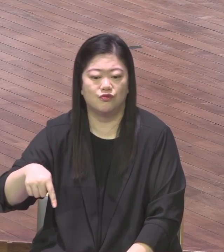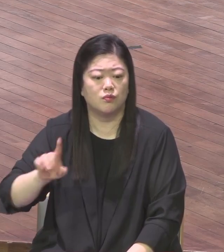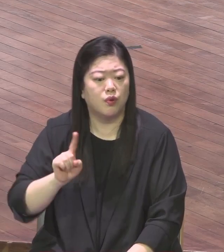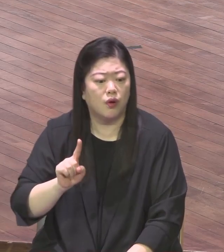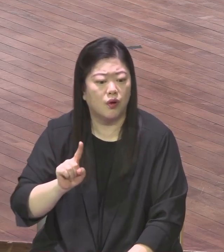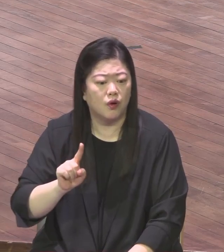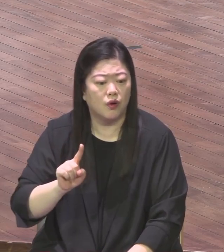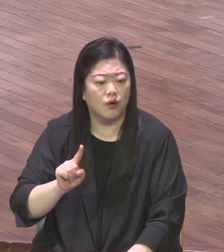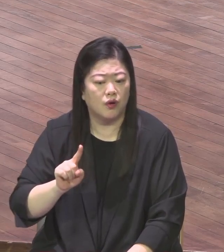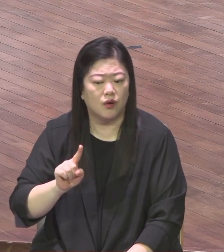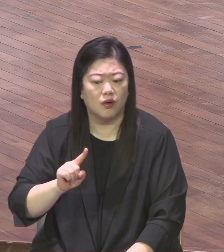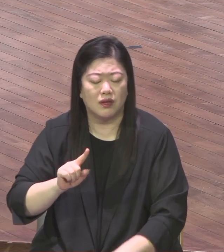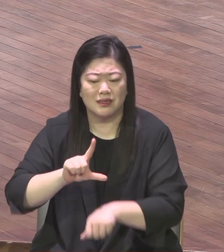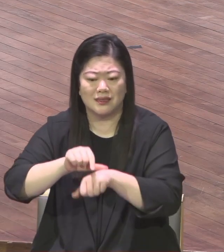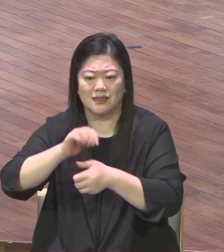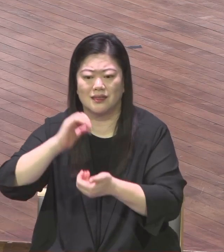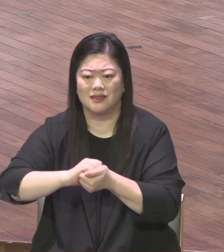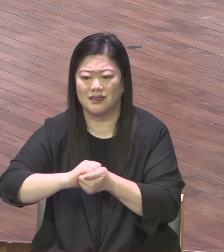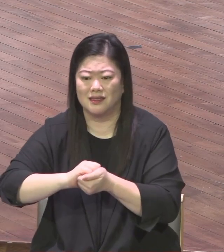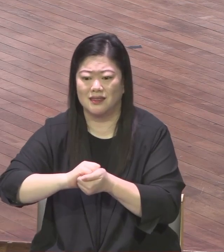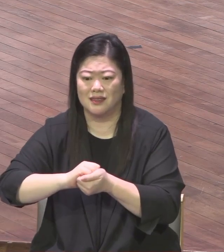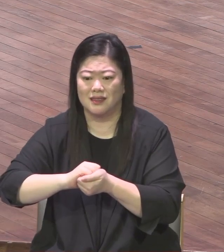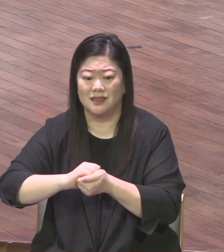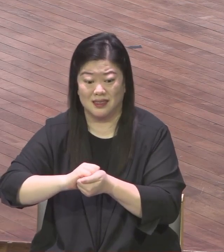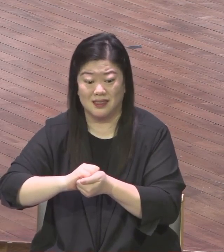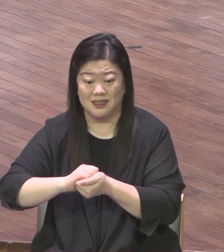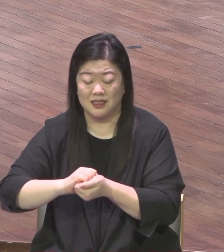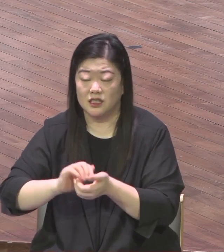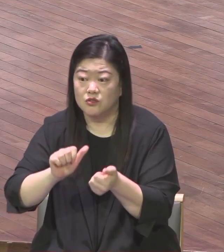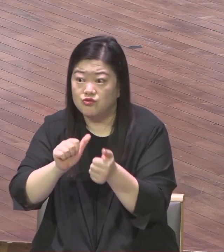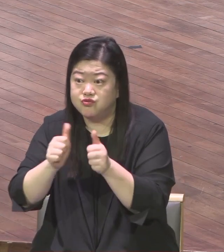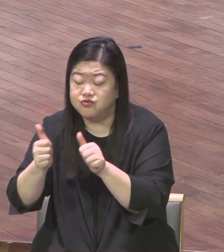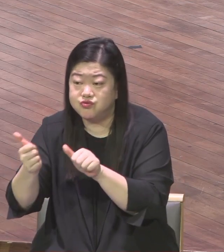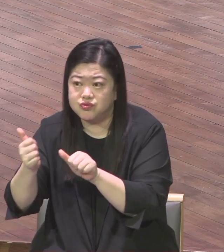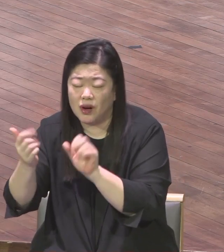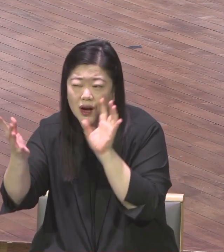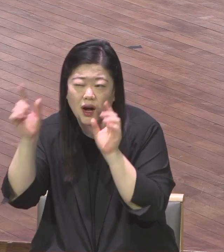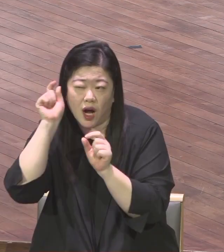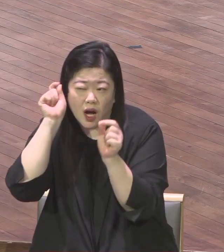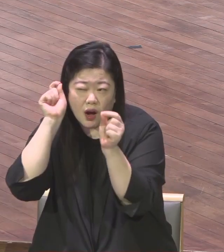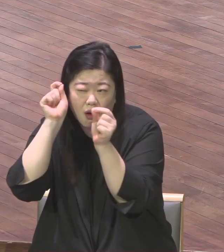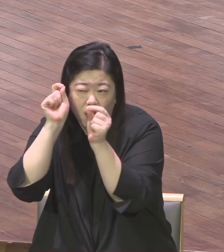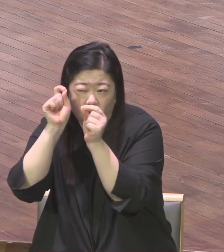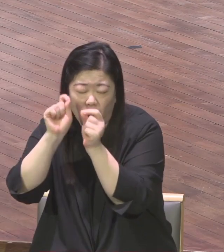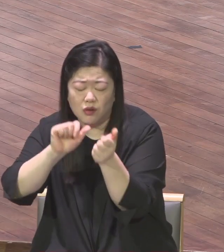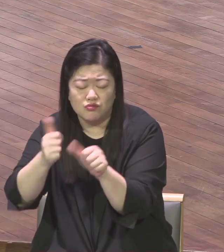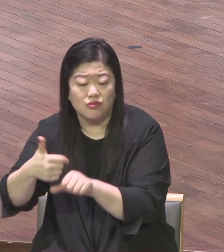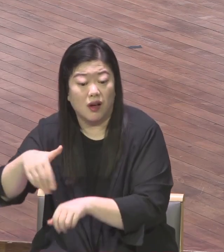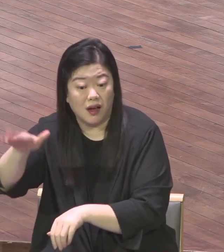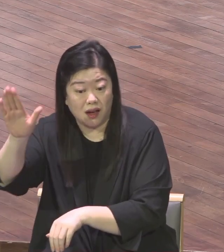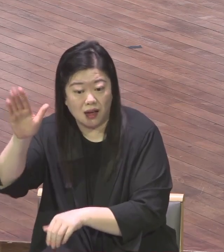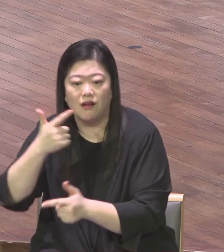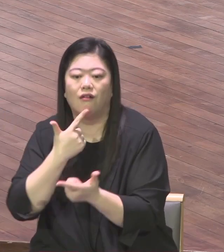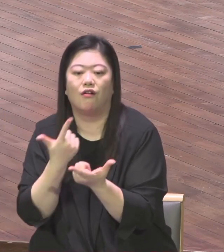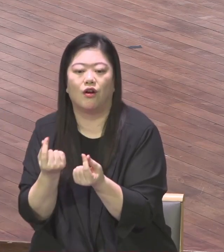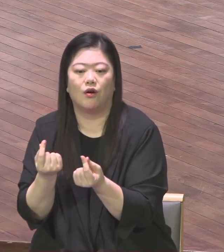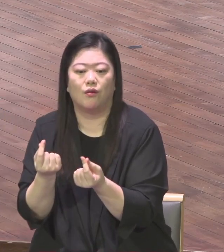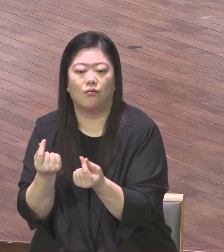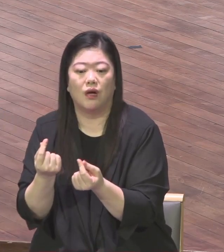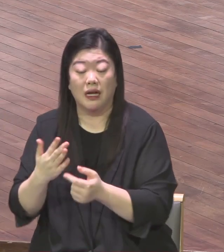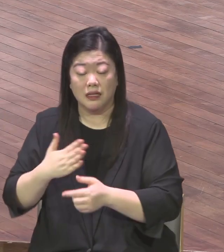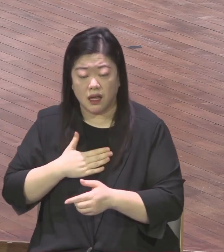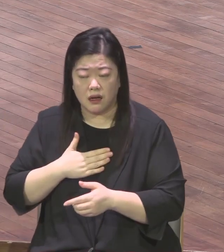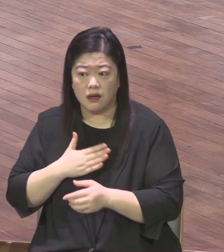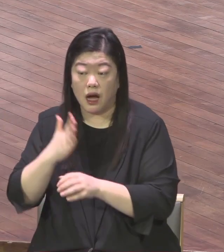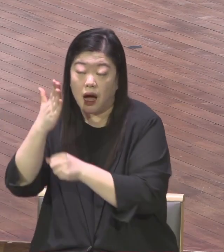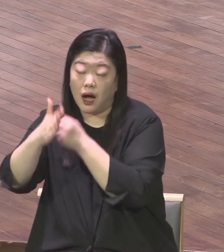이 암에 걸리면요 사람이 또 고통스럽고 힘들긴 하더라도 깨어있는 영적인 삶이 됐어요. 언제 내가 하나님 나